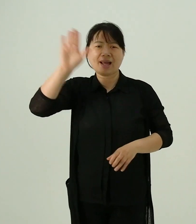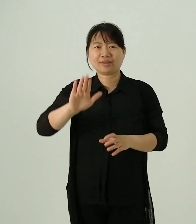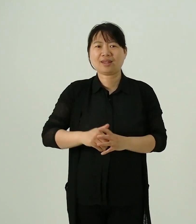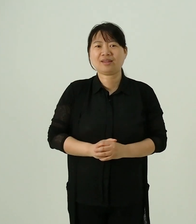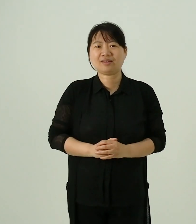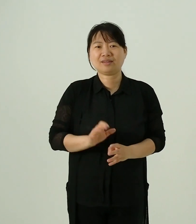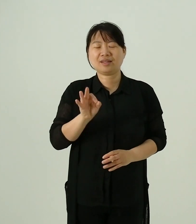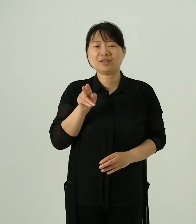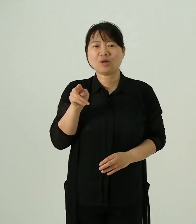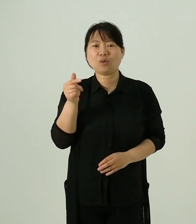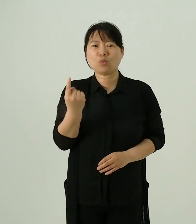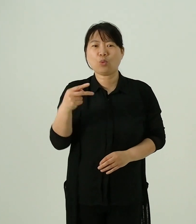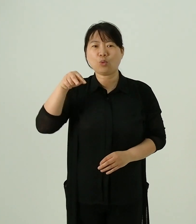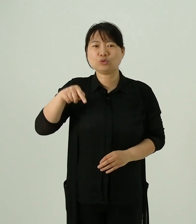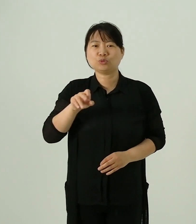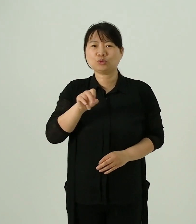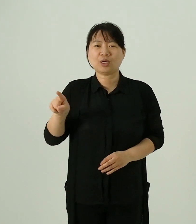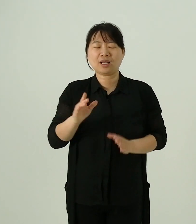한번 띄워주세요.